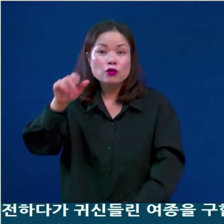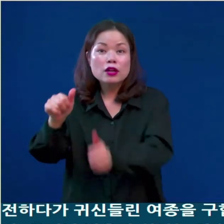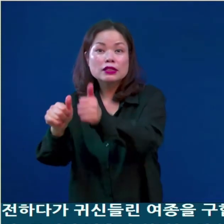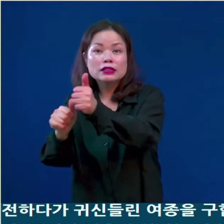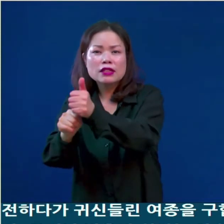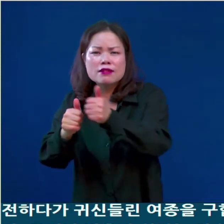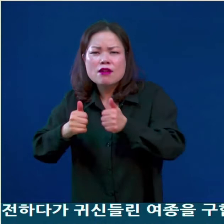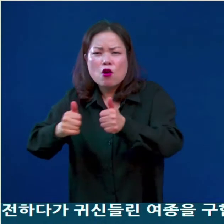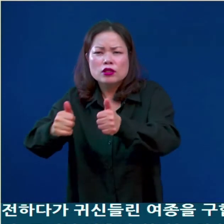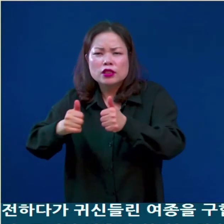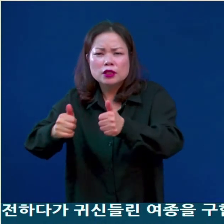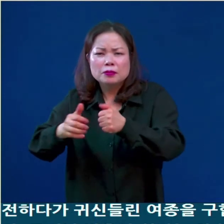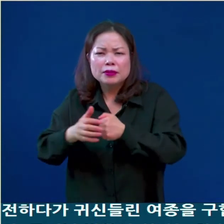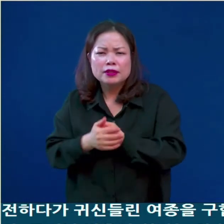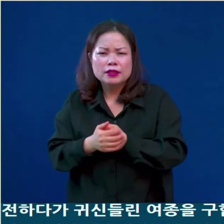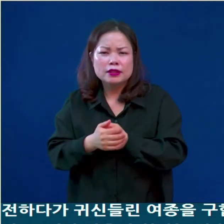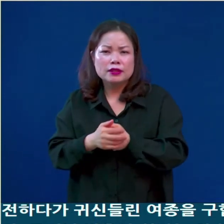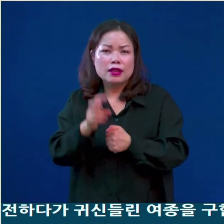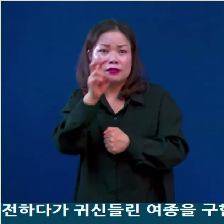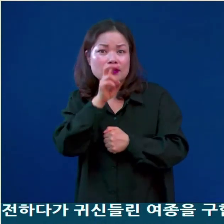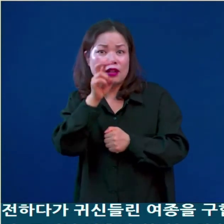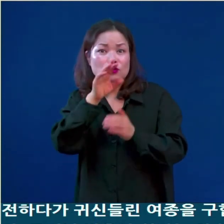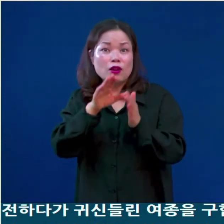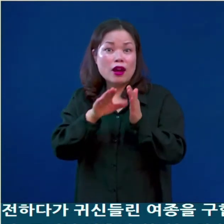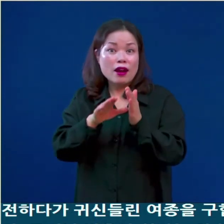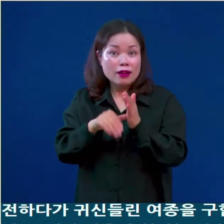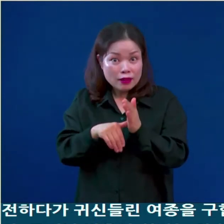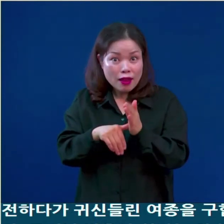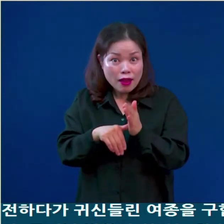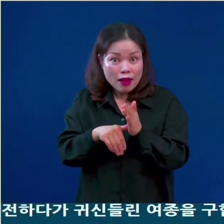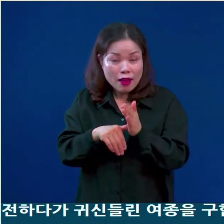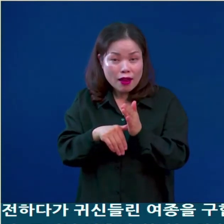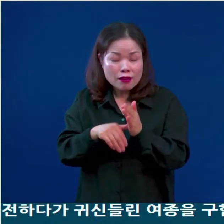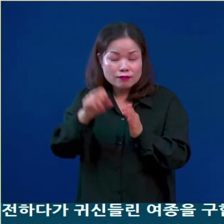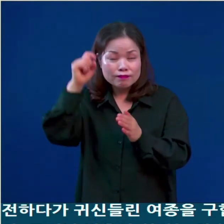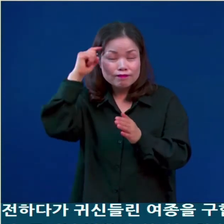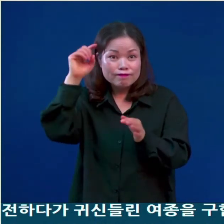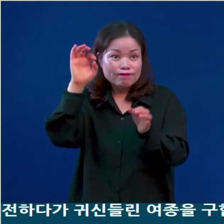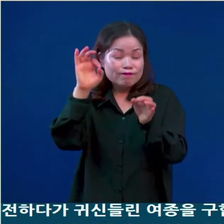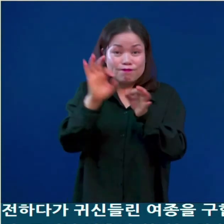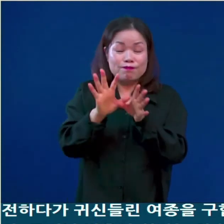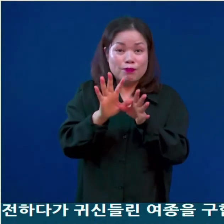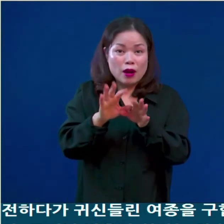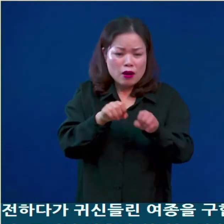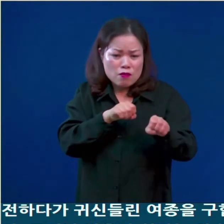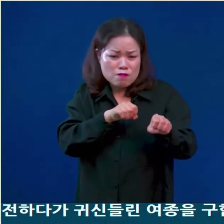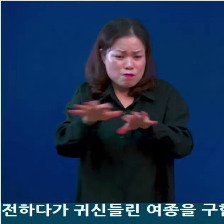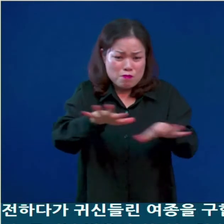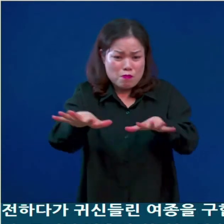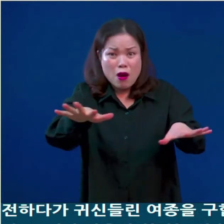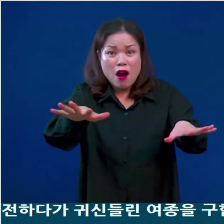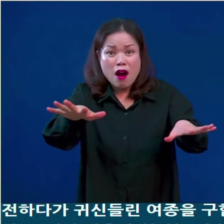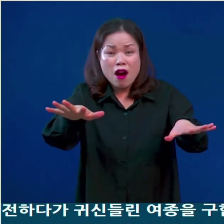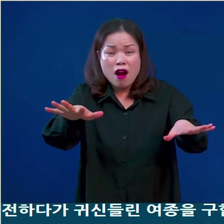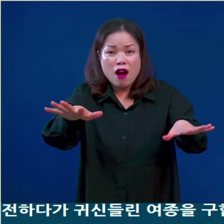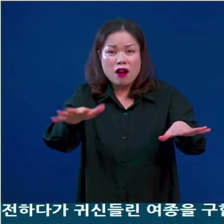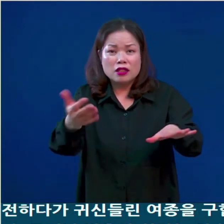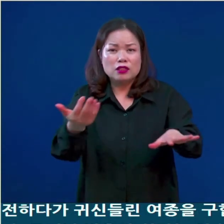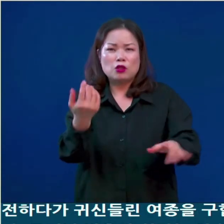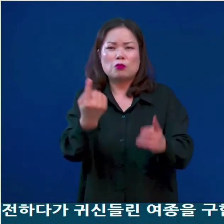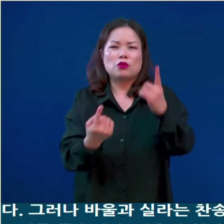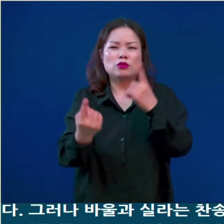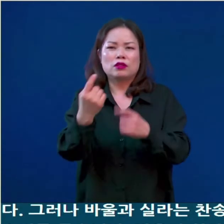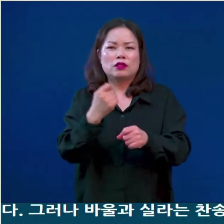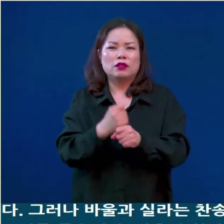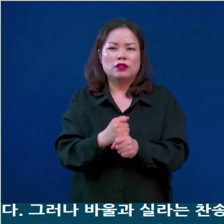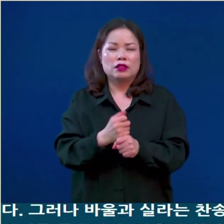실라가 열심히 기도하며 찬송하고 있을 때에 갑자기 큰 지진이 일어납니다. 그러니까 이전보다 더